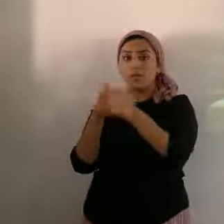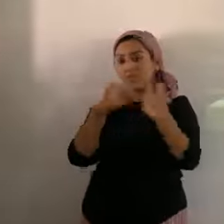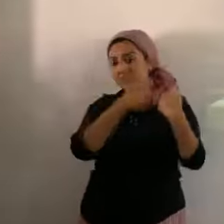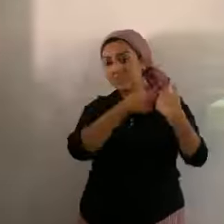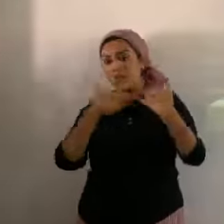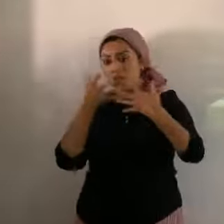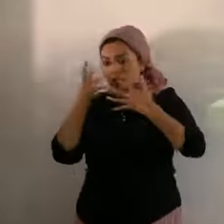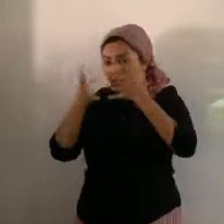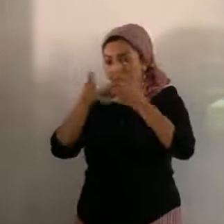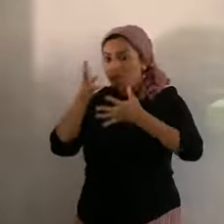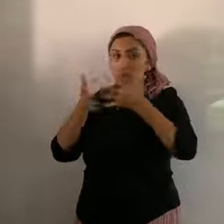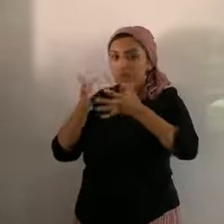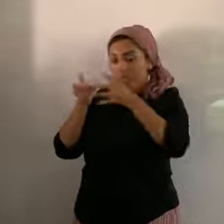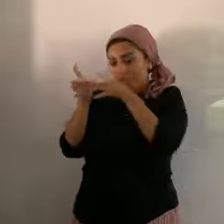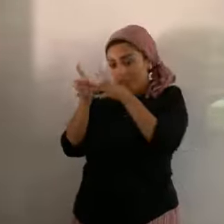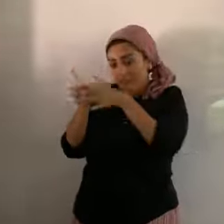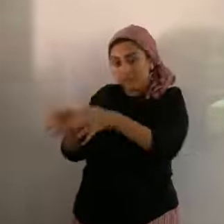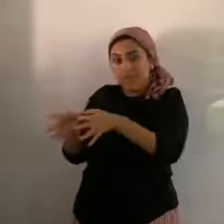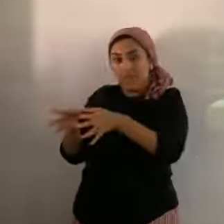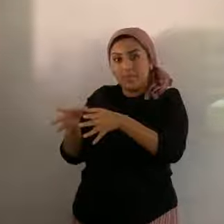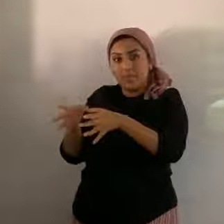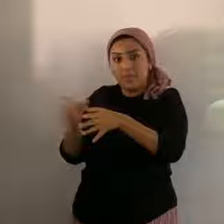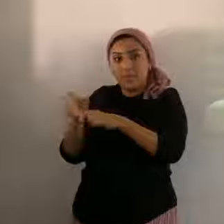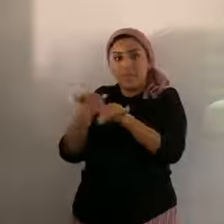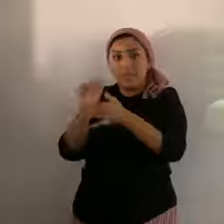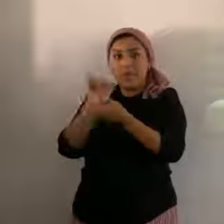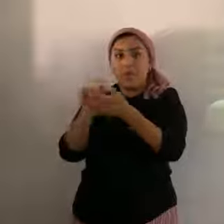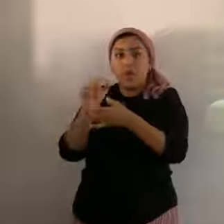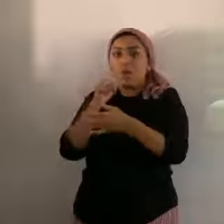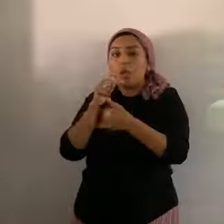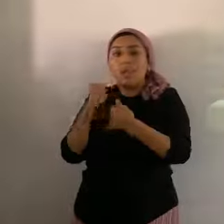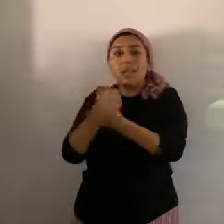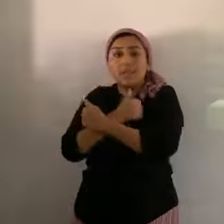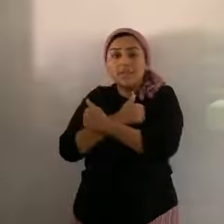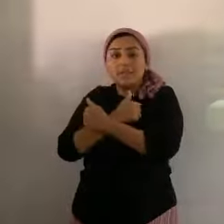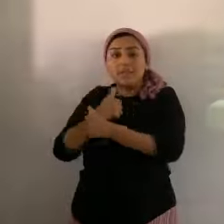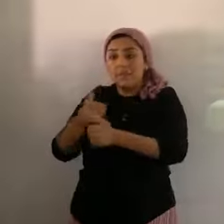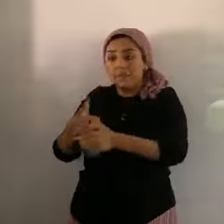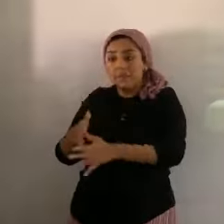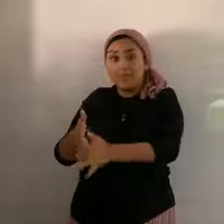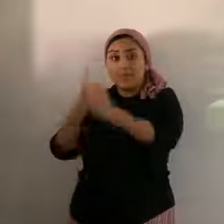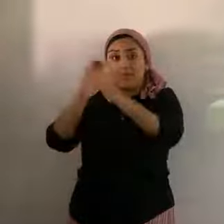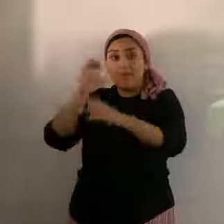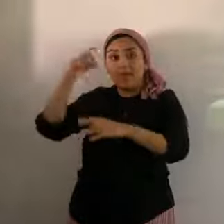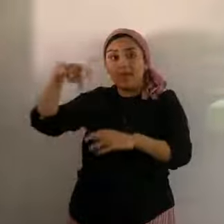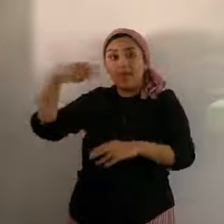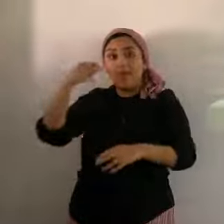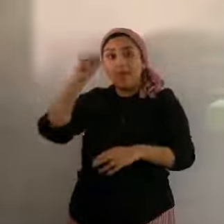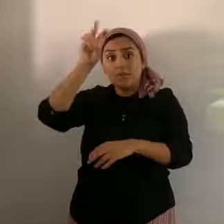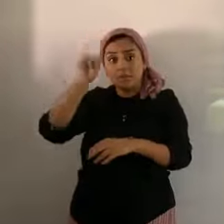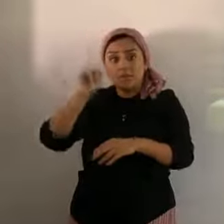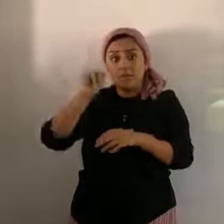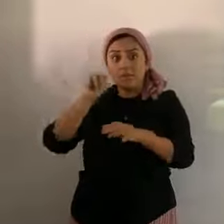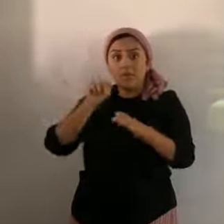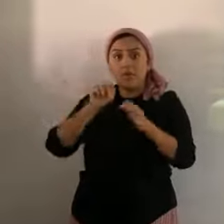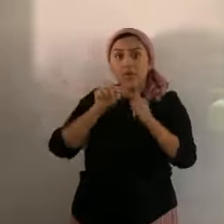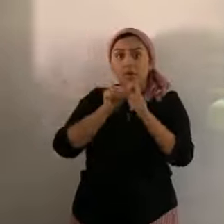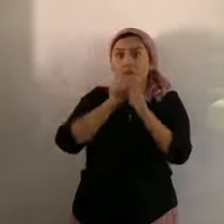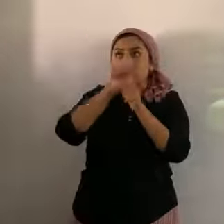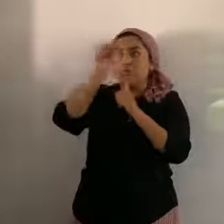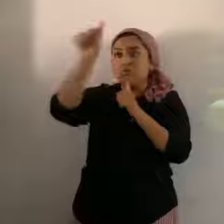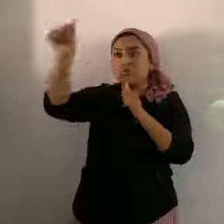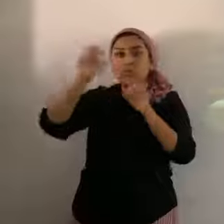vergüenza y se hicieron abominables como aquello que amaron. La gloria, el esplendor de Efraín volará cual ave, de modo que no habrá